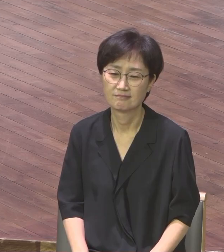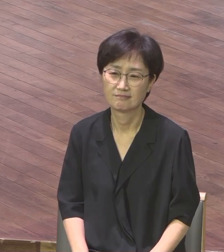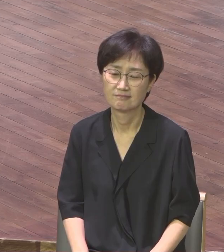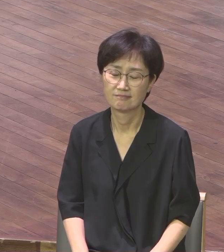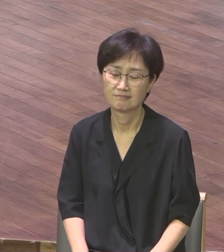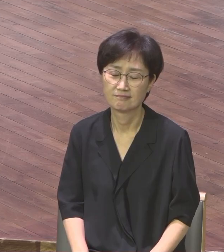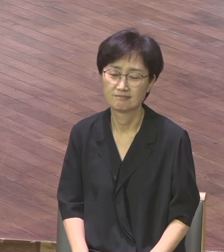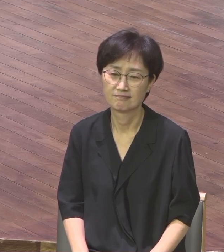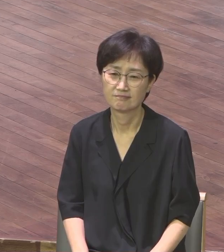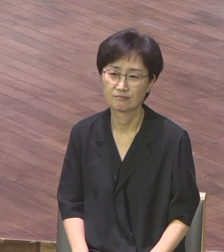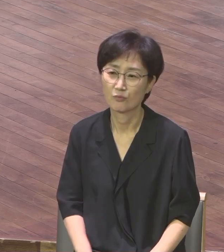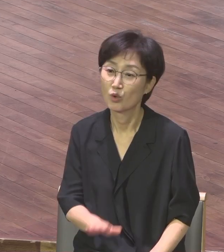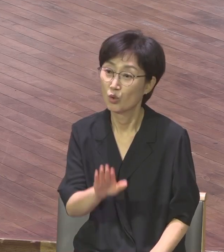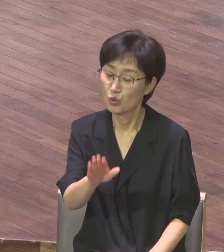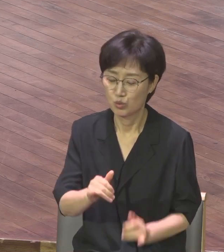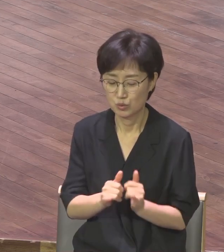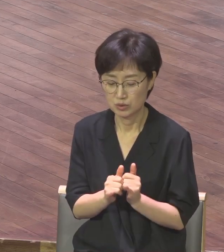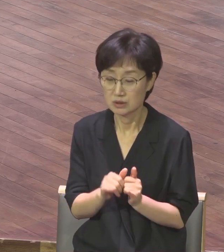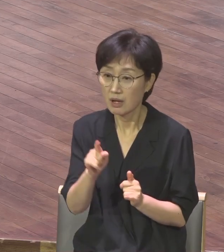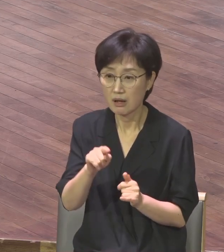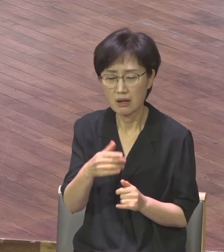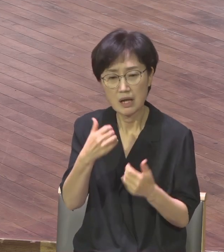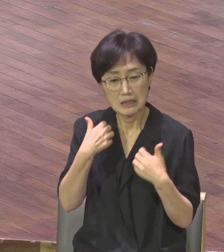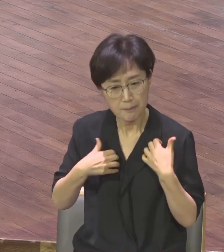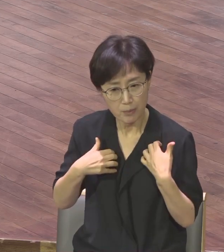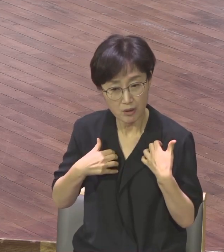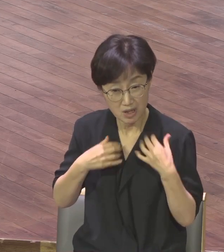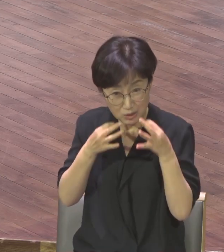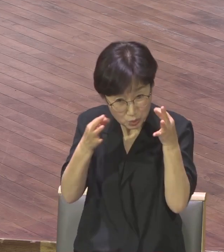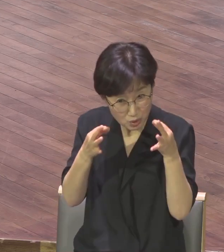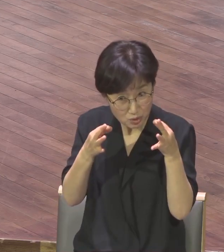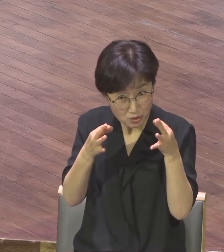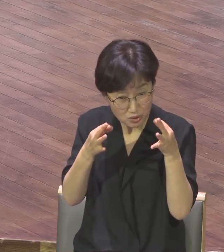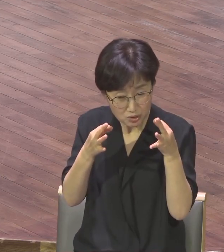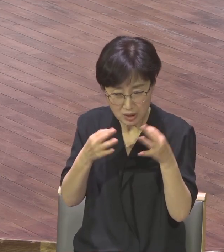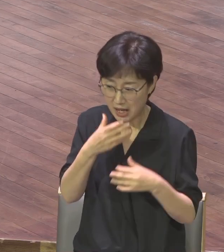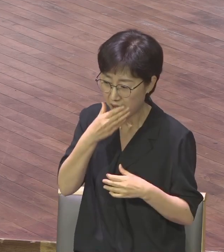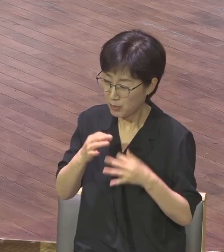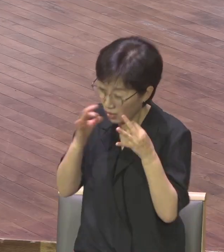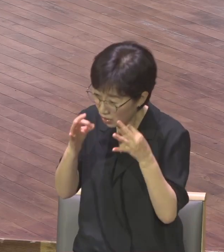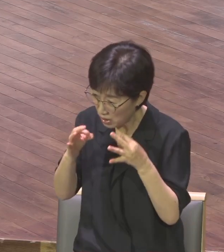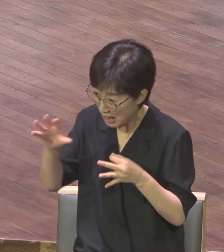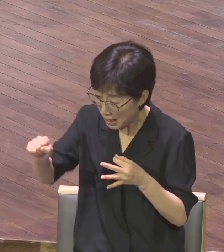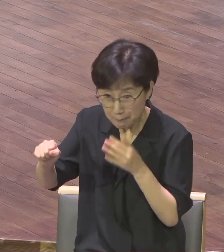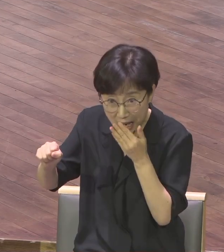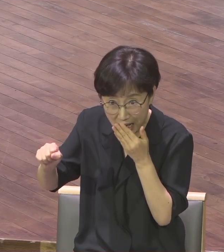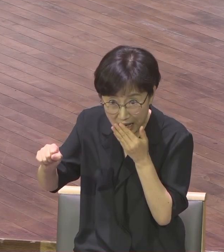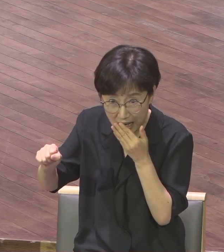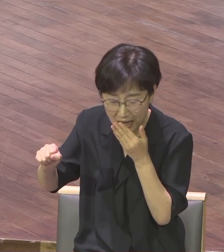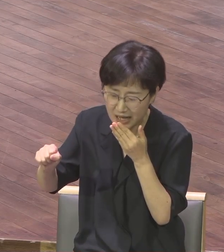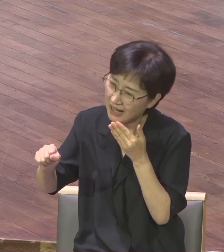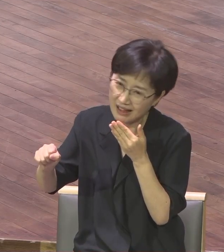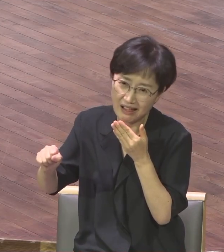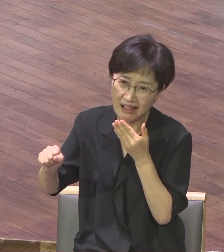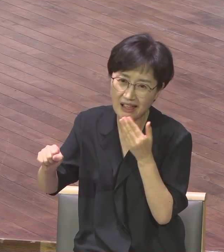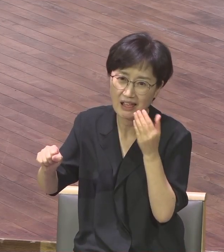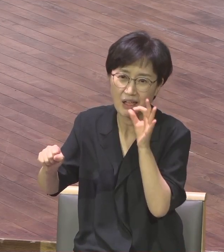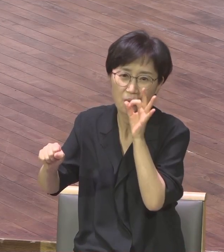사실 이것이 우리 인간 노력으로 됩니까? 내가 행복해야 되겠다고 행복해집니까?